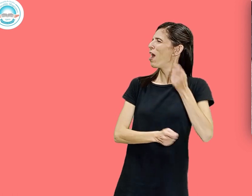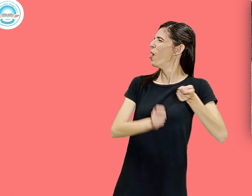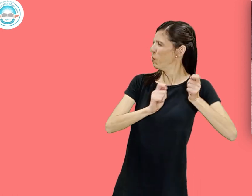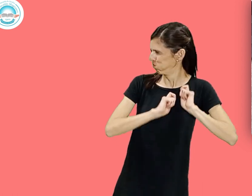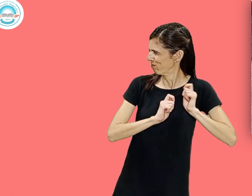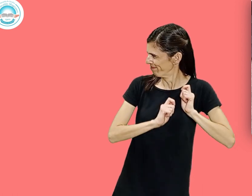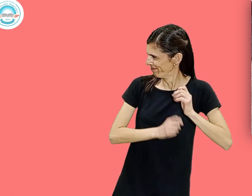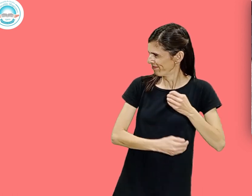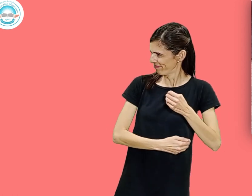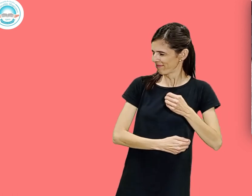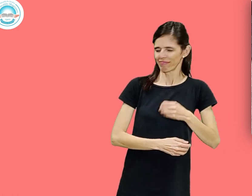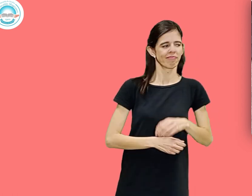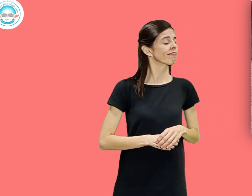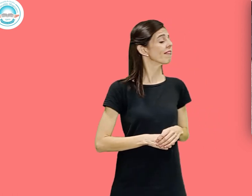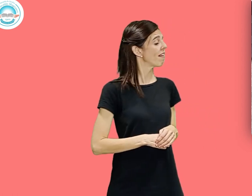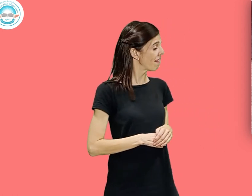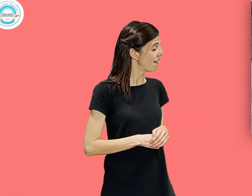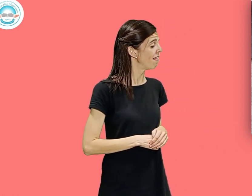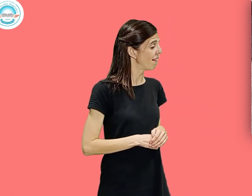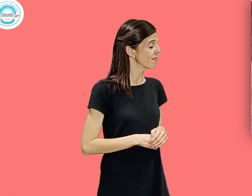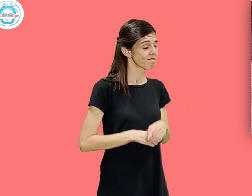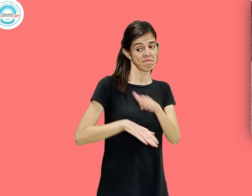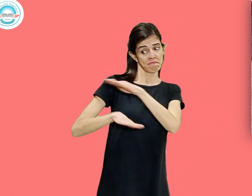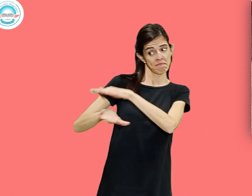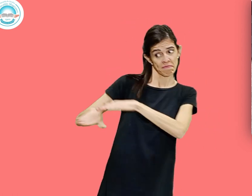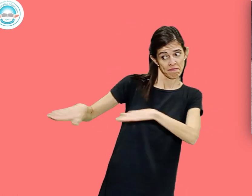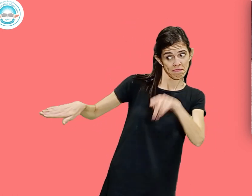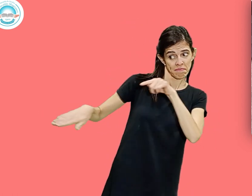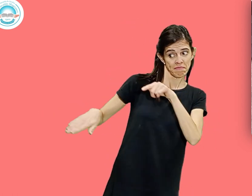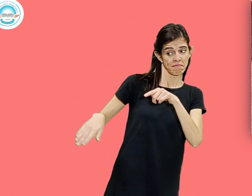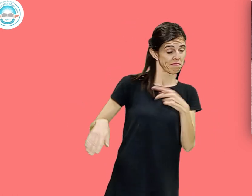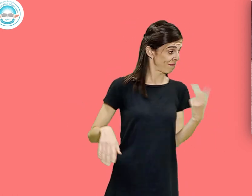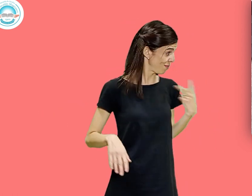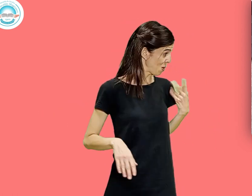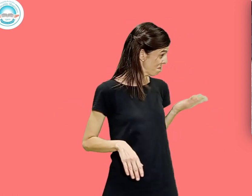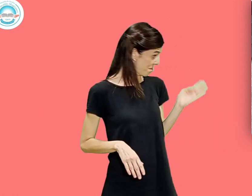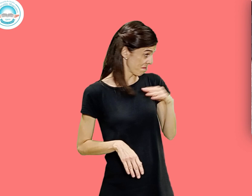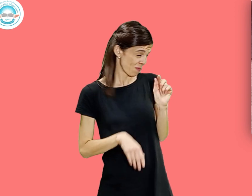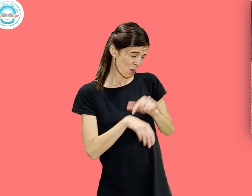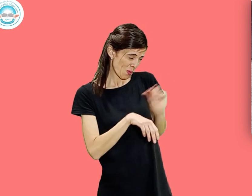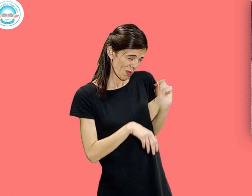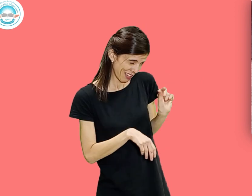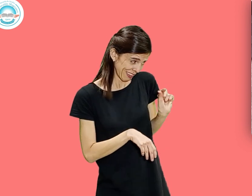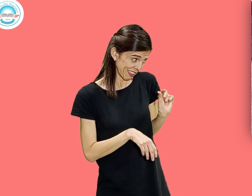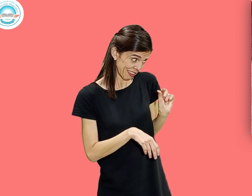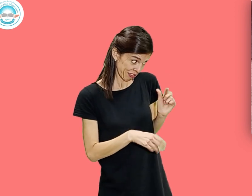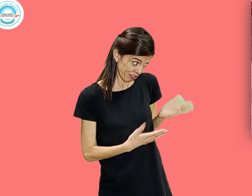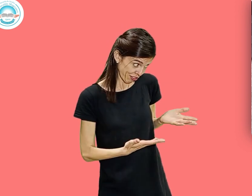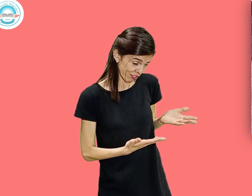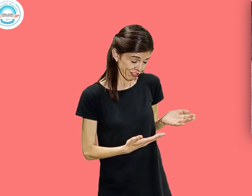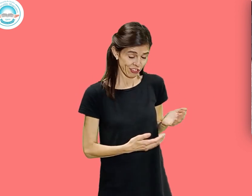Lucas me la regalaron para mi c vamos a la pista un